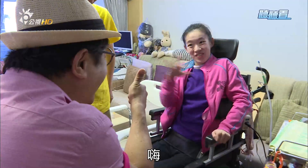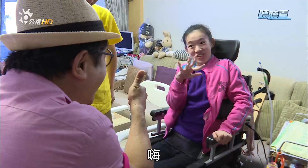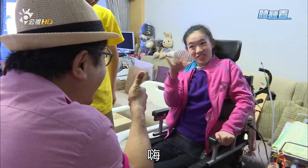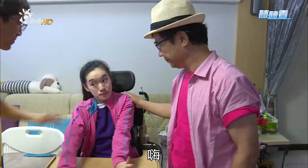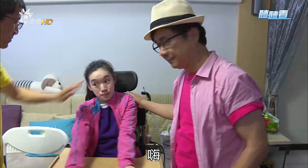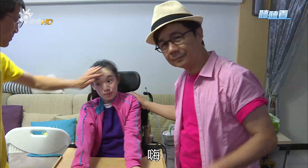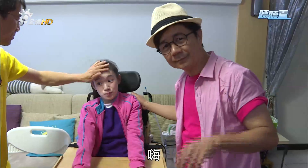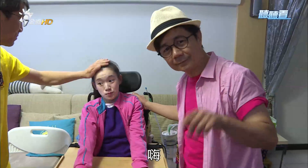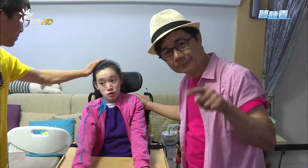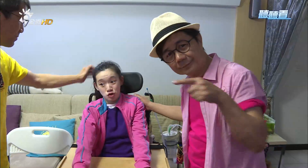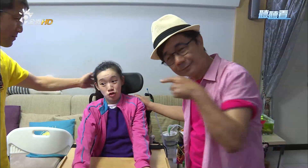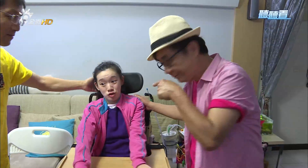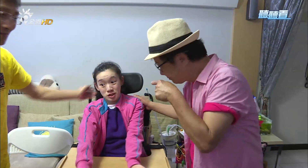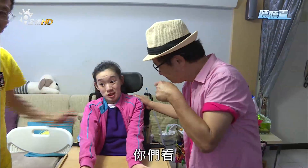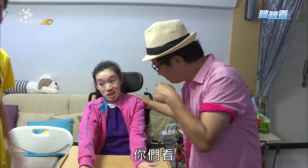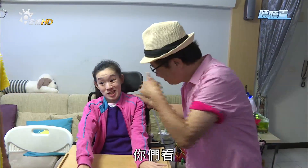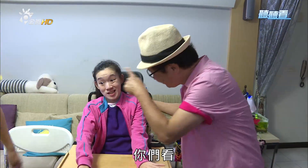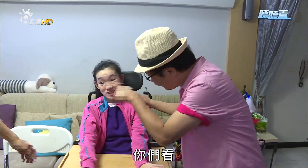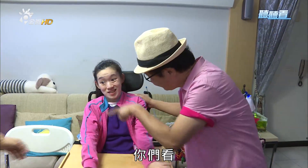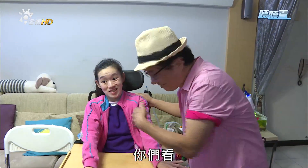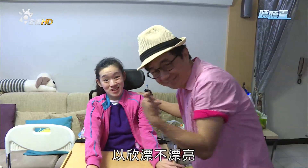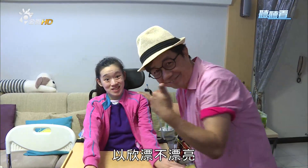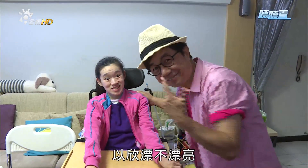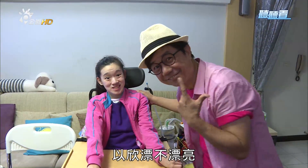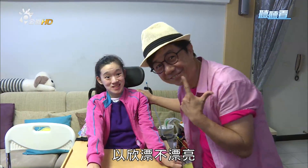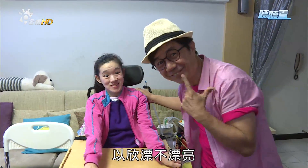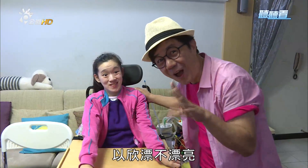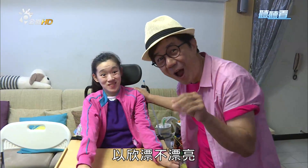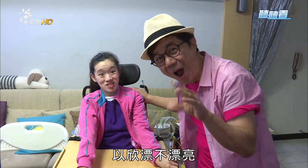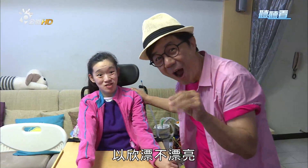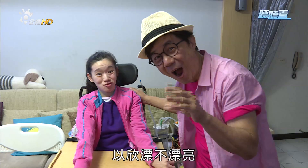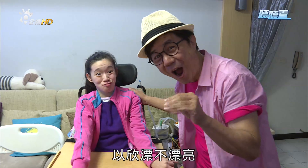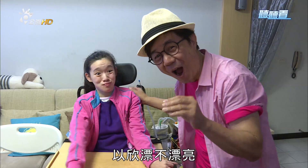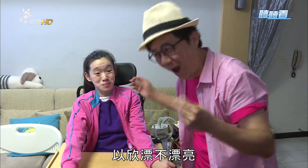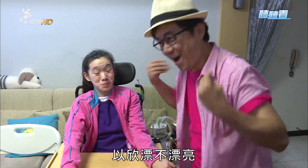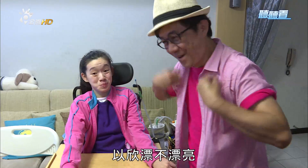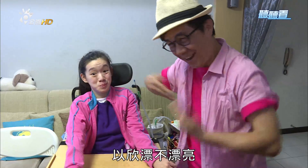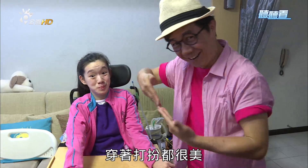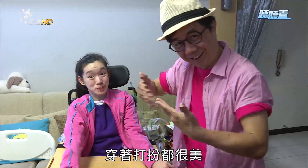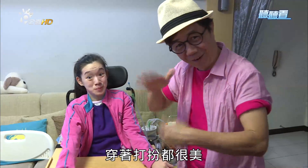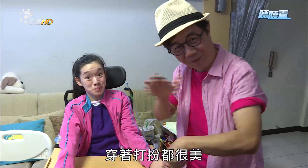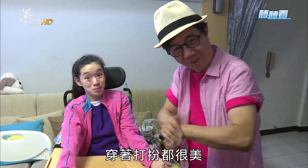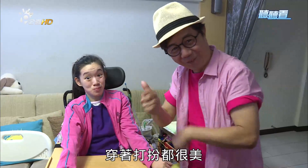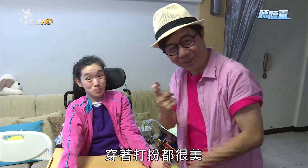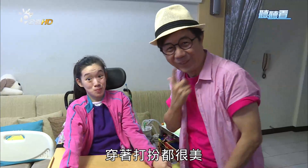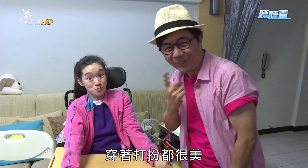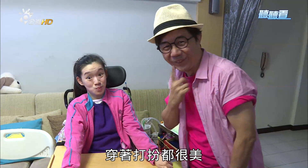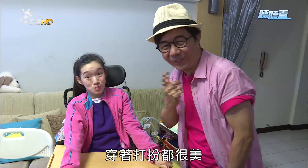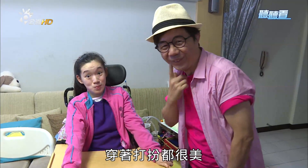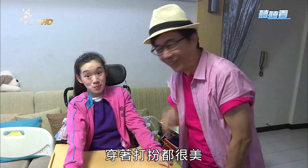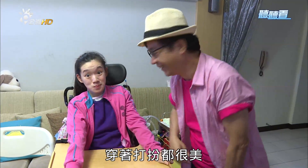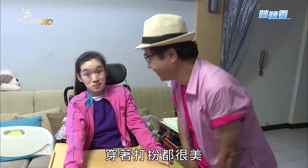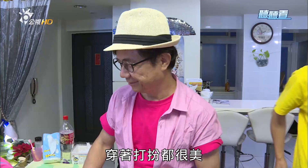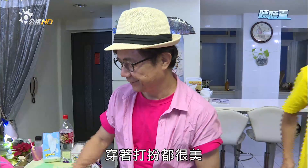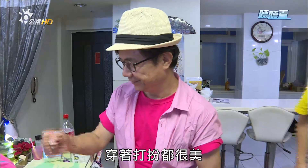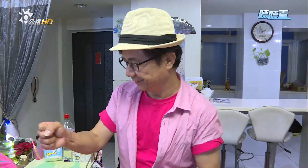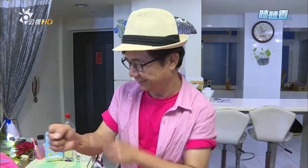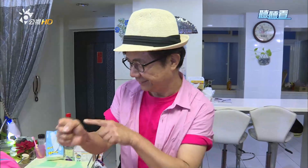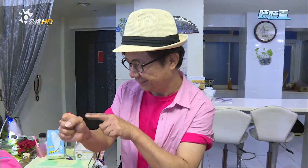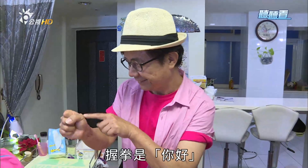了。 嗨，哎，你们看乙欣漂不漂亮啊？穿着打扮都很美哦。我